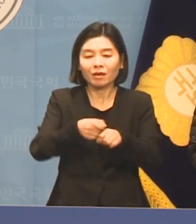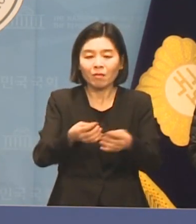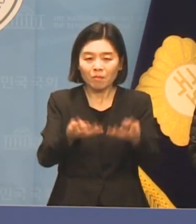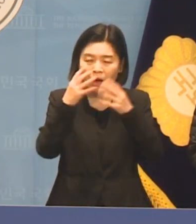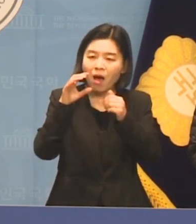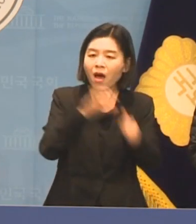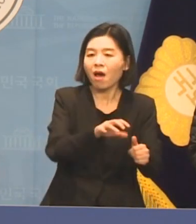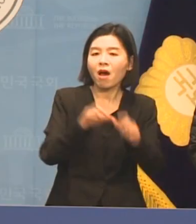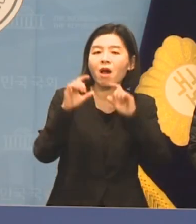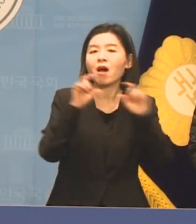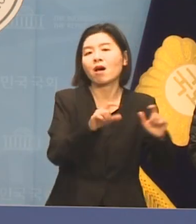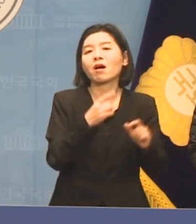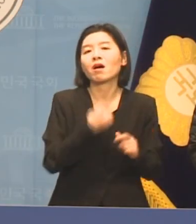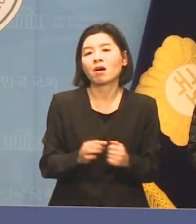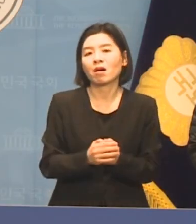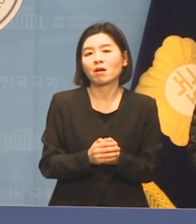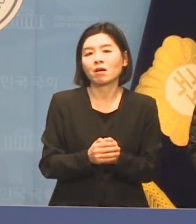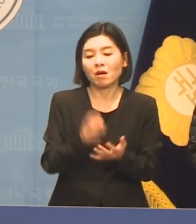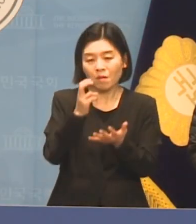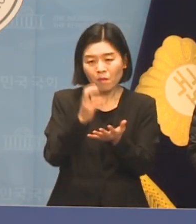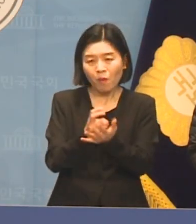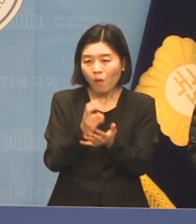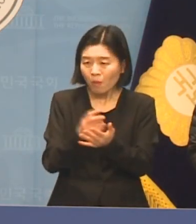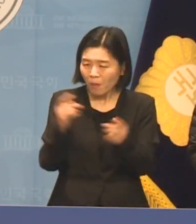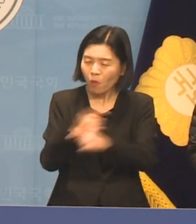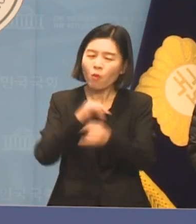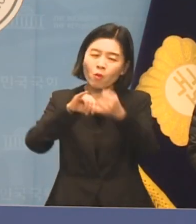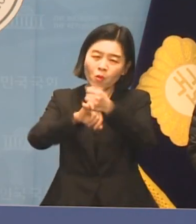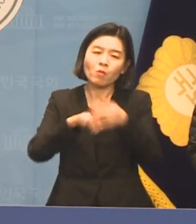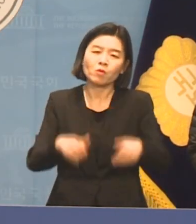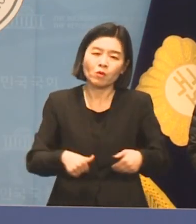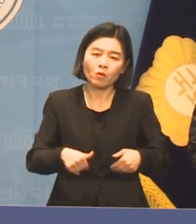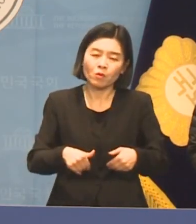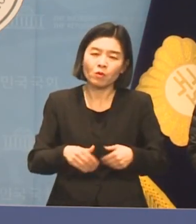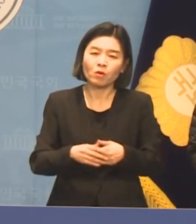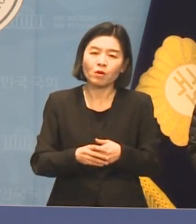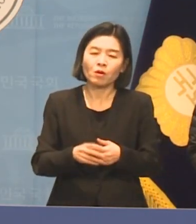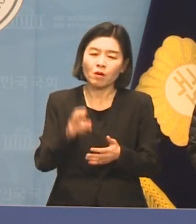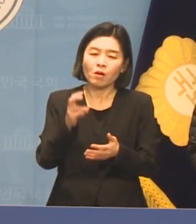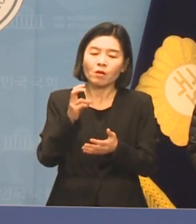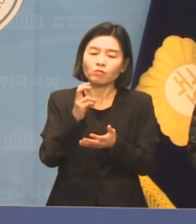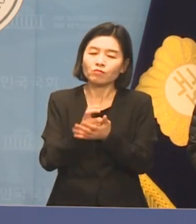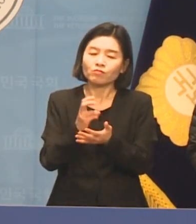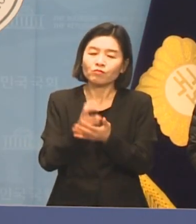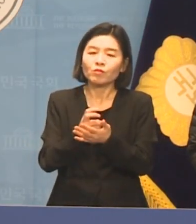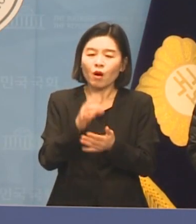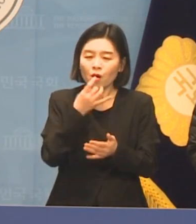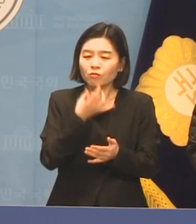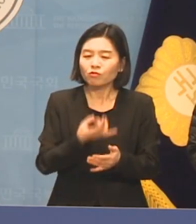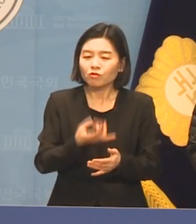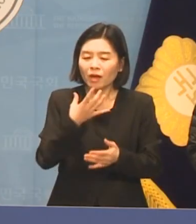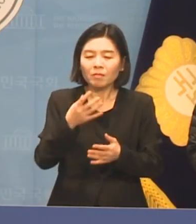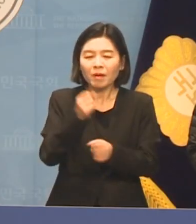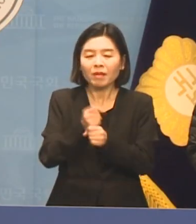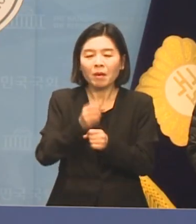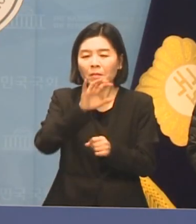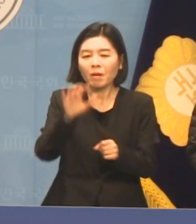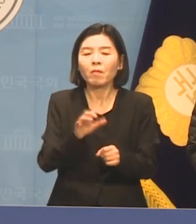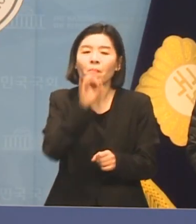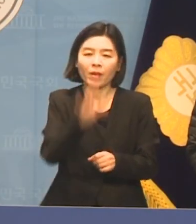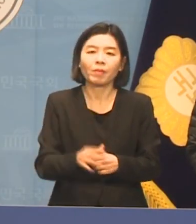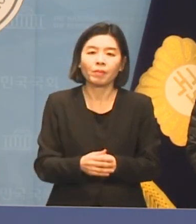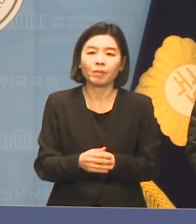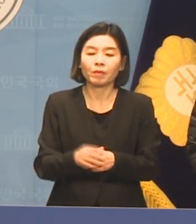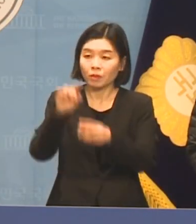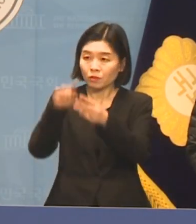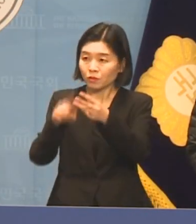불행은 반복될 수밖에 없습니다. 노동시장 이중구조를 해결하겠다던 윤석열 정부는 지난 3년간 노조